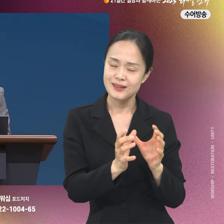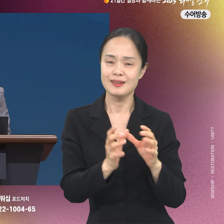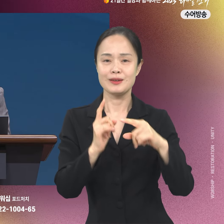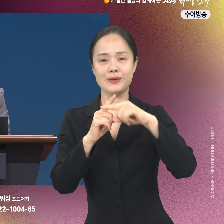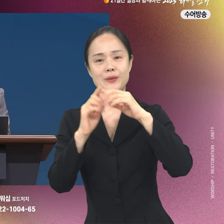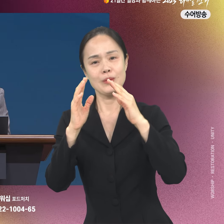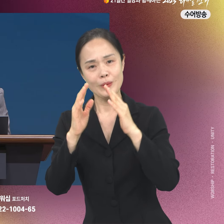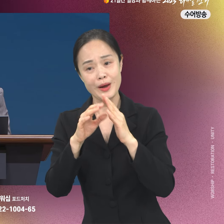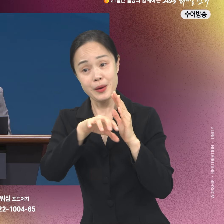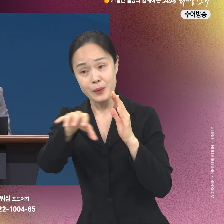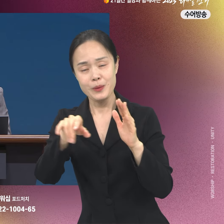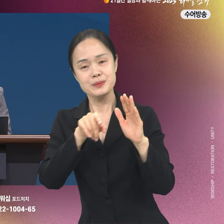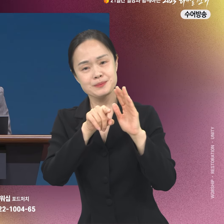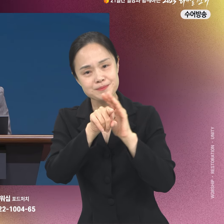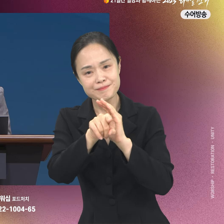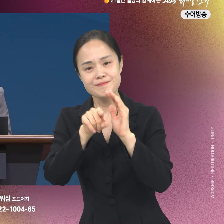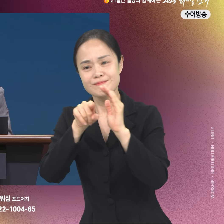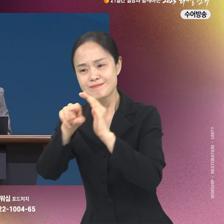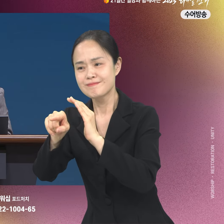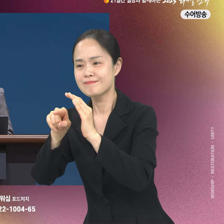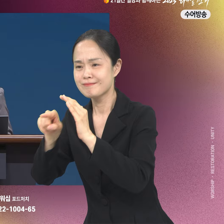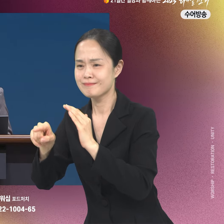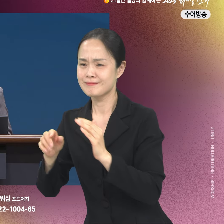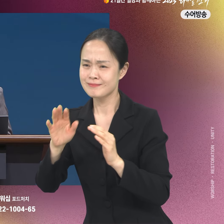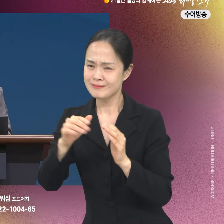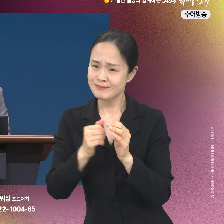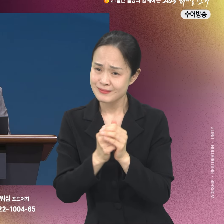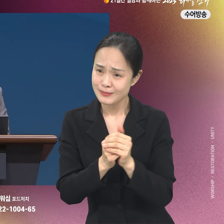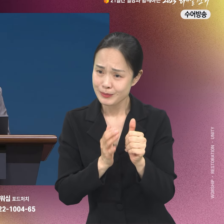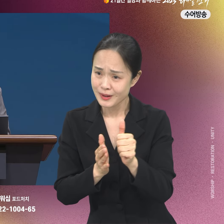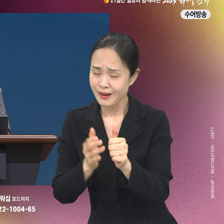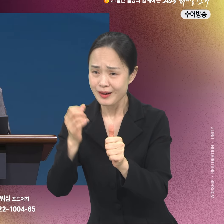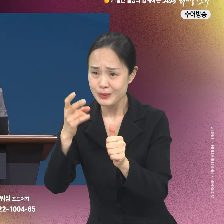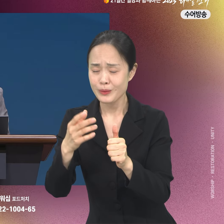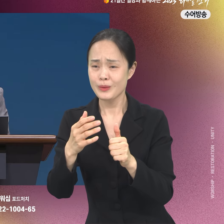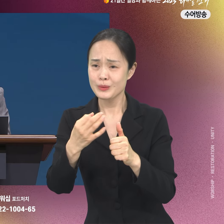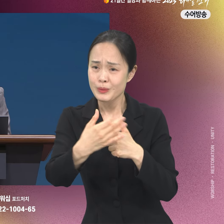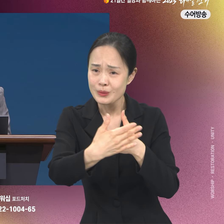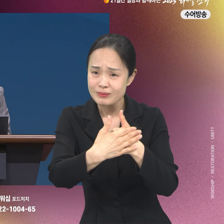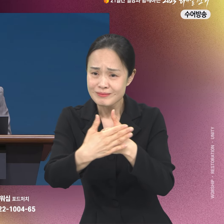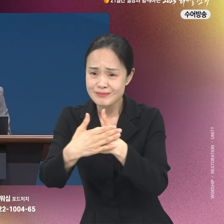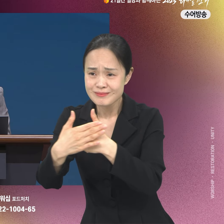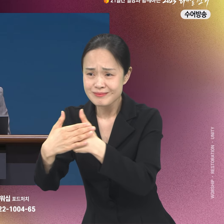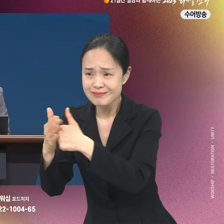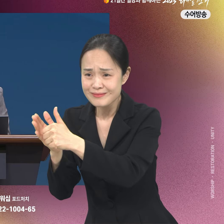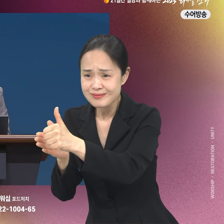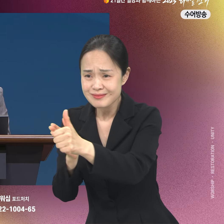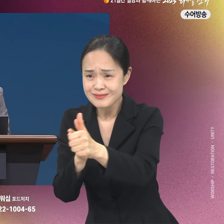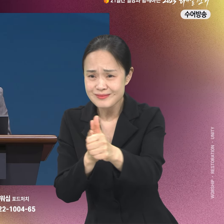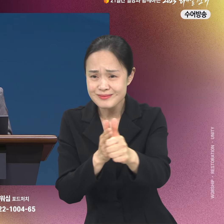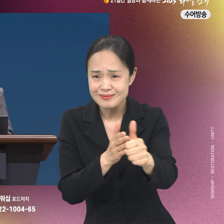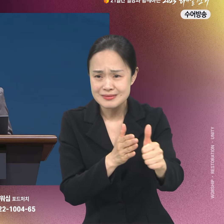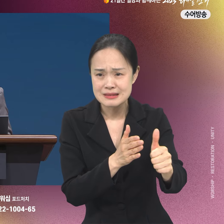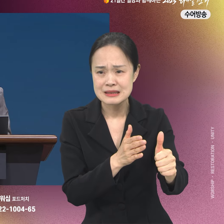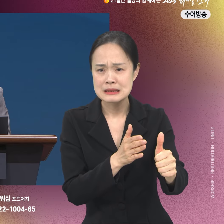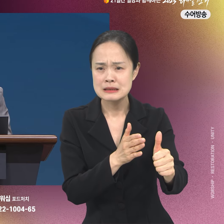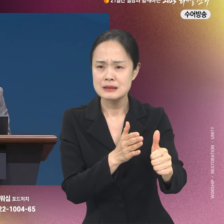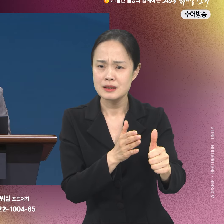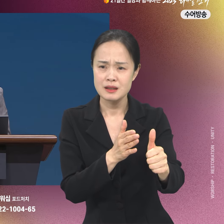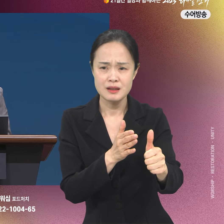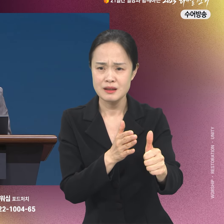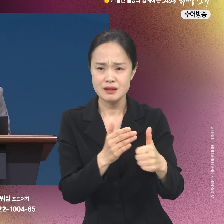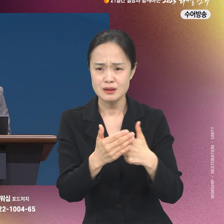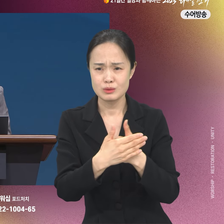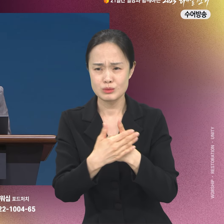저한테는 약간 원망하는 마음이 있었습니다. 이게 주님 이야기를 하는데 어떻게 이렇게까지 만들어지는 게 없을